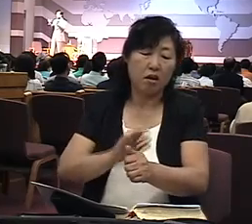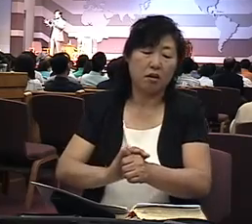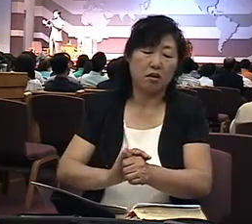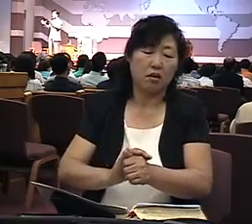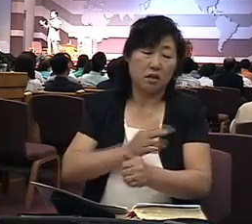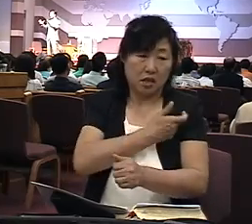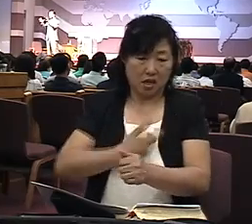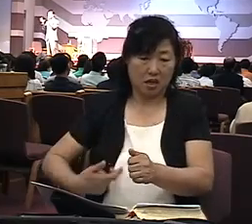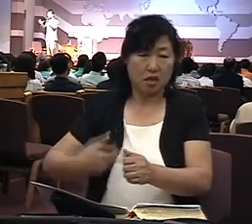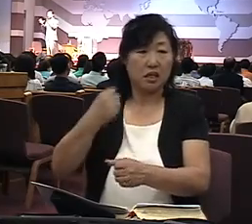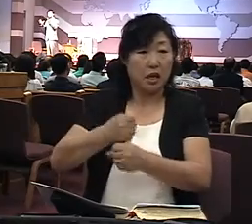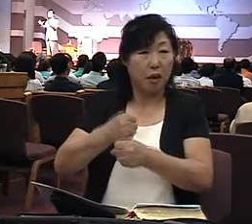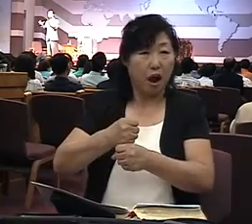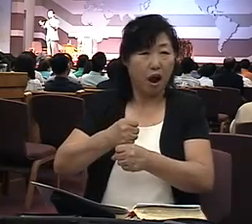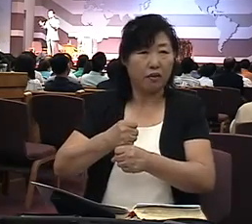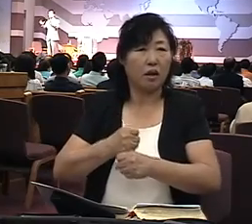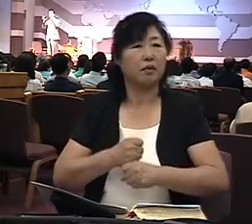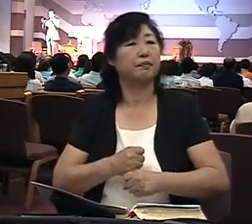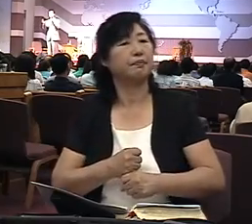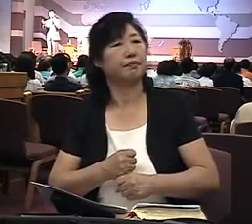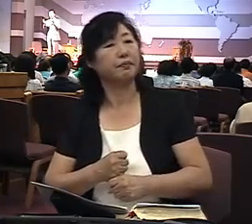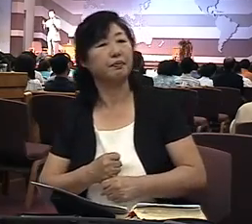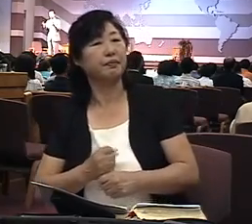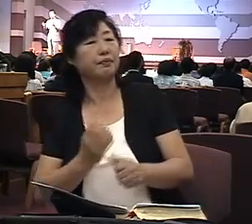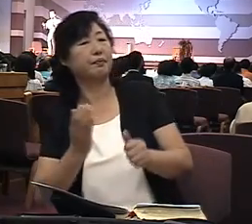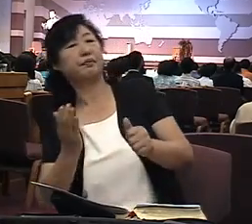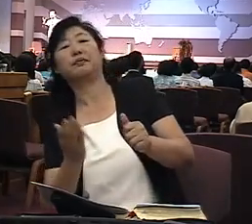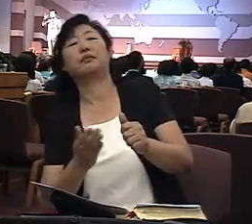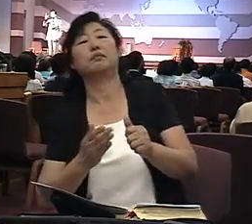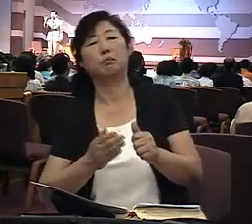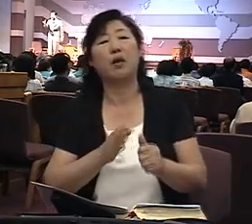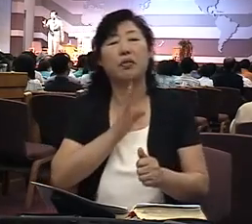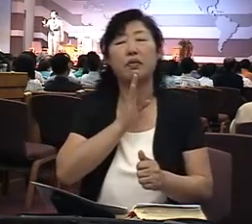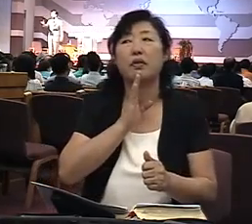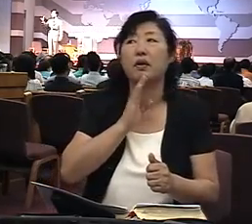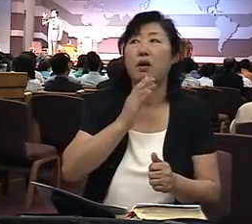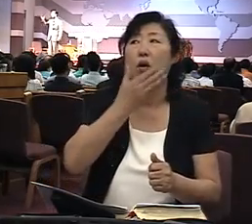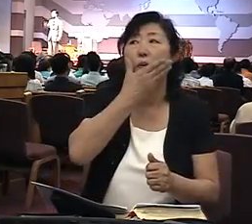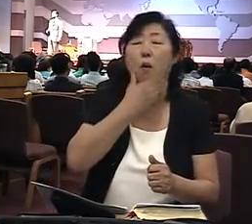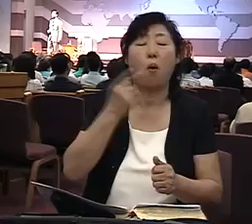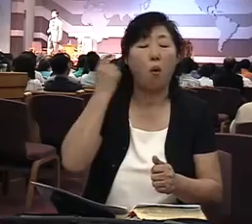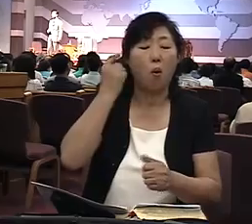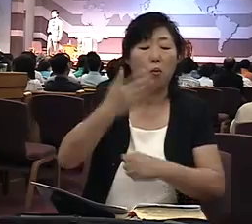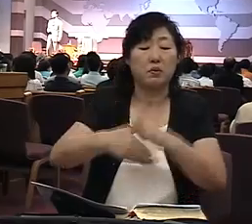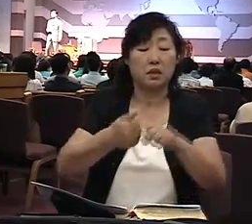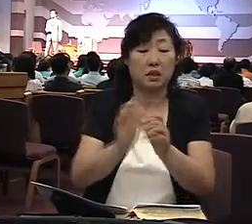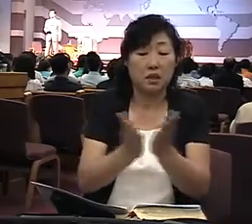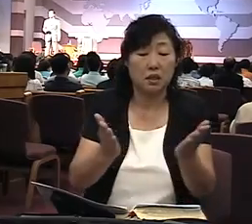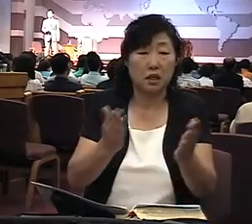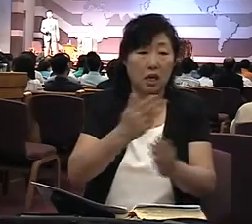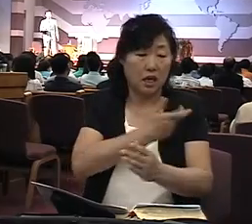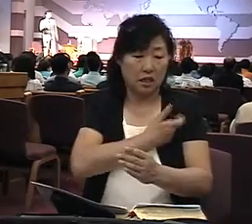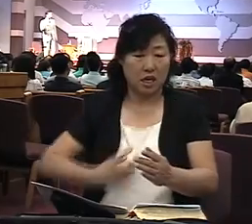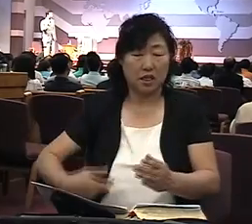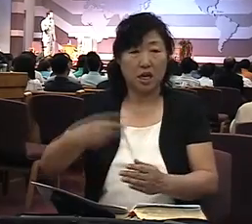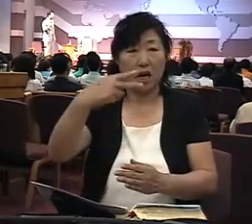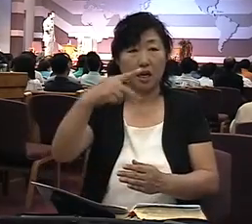그럼 이렇게 예수님의 삶에서 복음서에서 보여진 제자도의 포커스가 이제